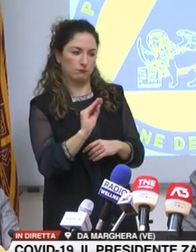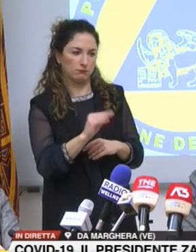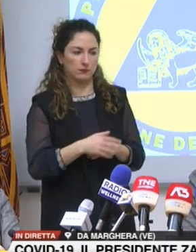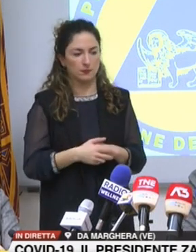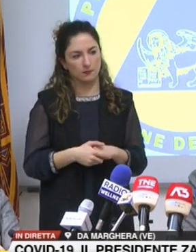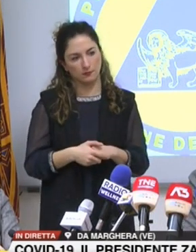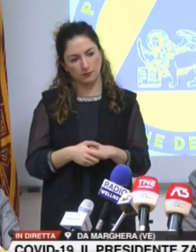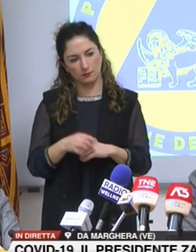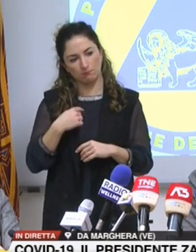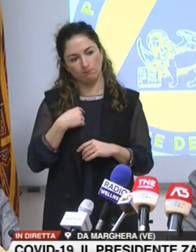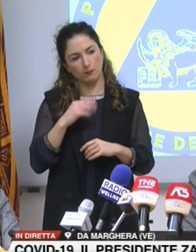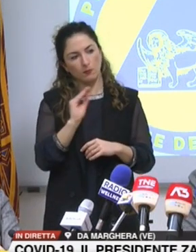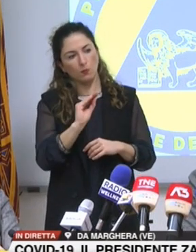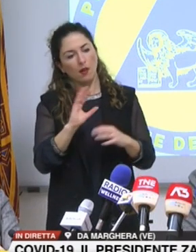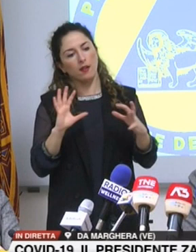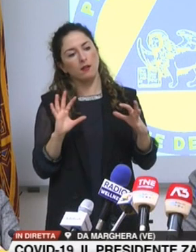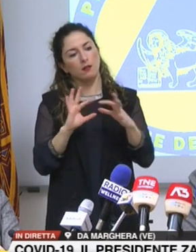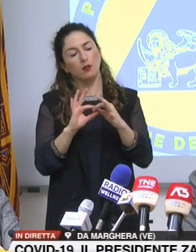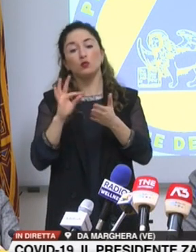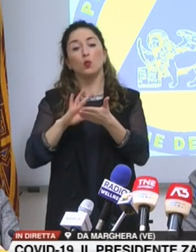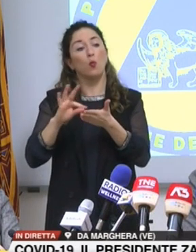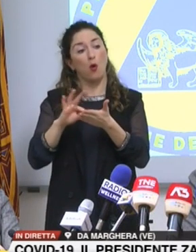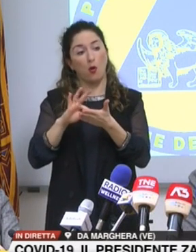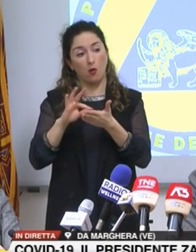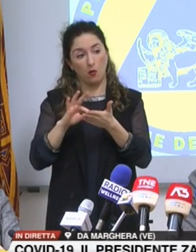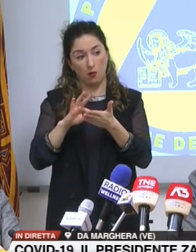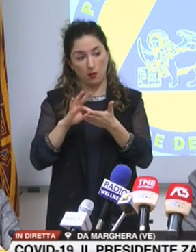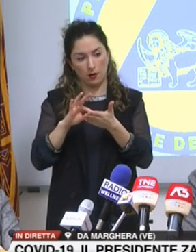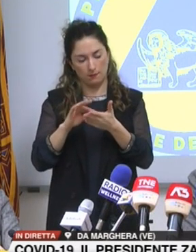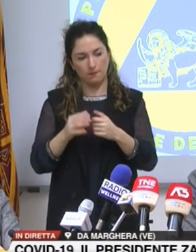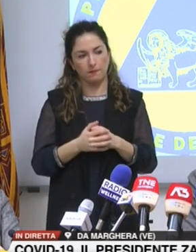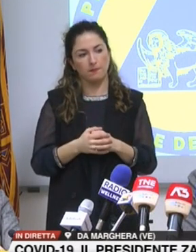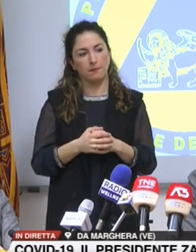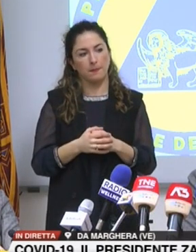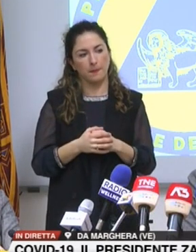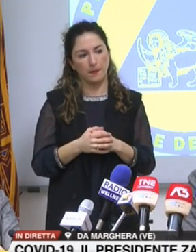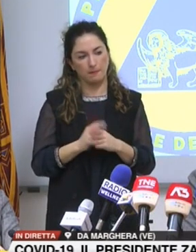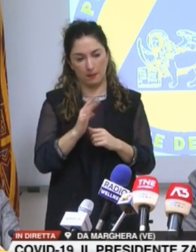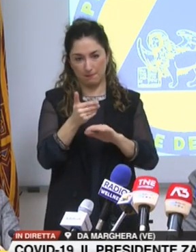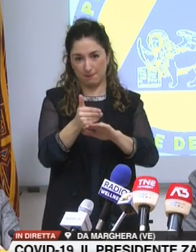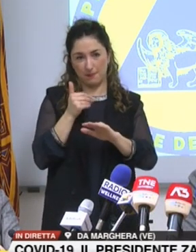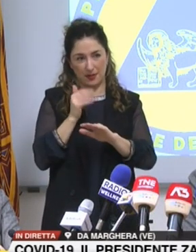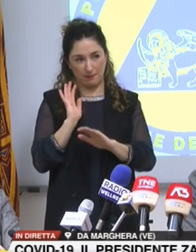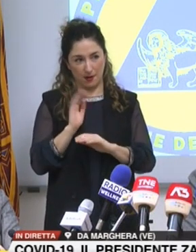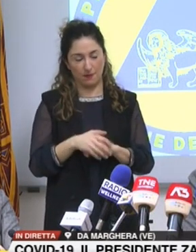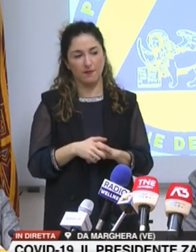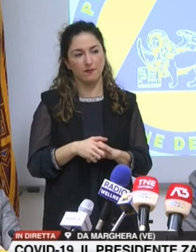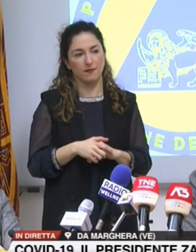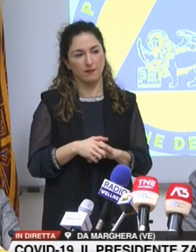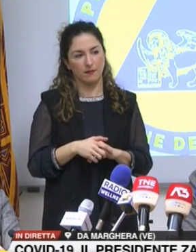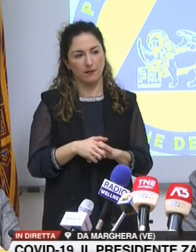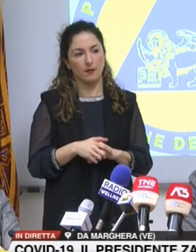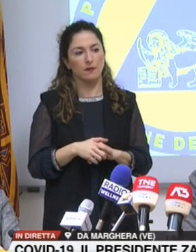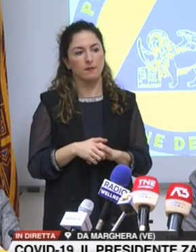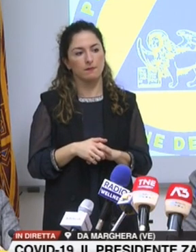farle che riguarda la scuola e la prevenzione scolastica. Prima però